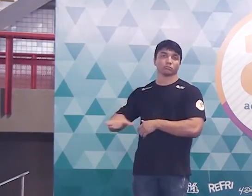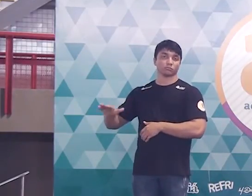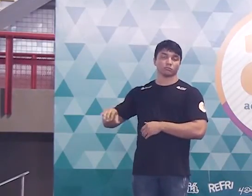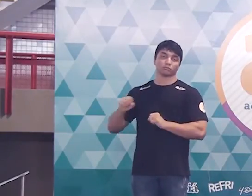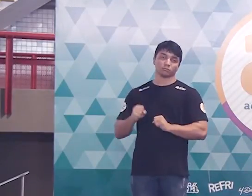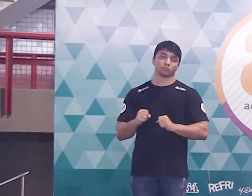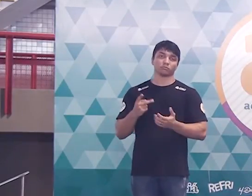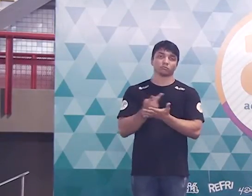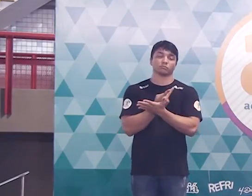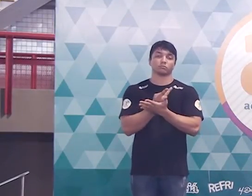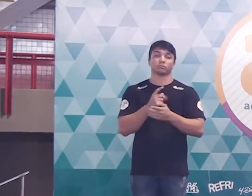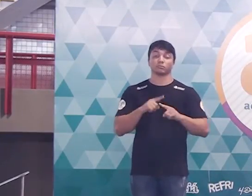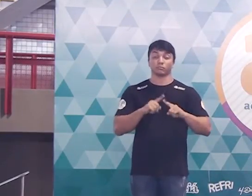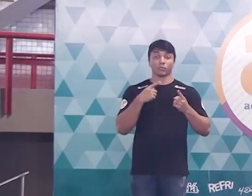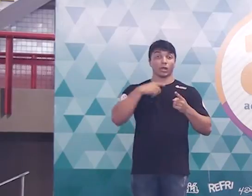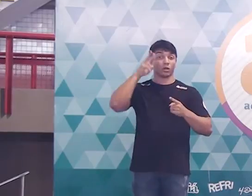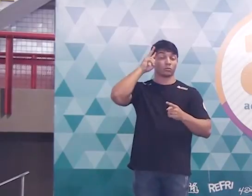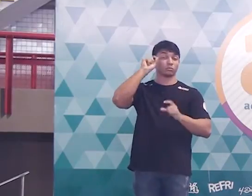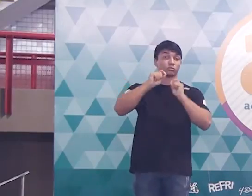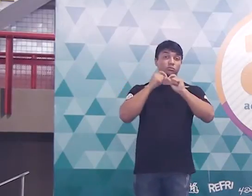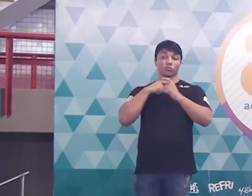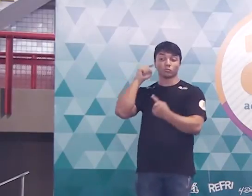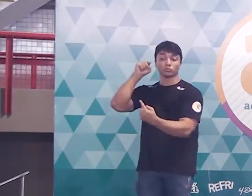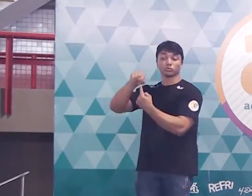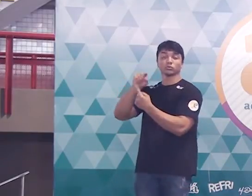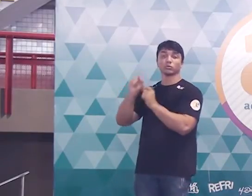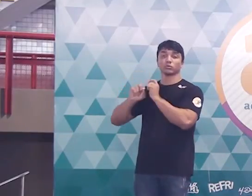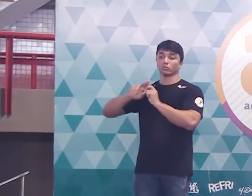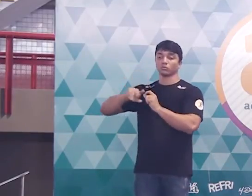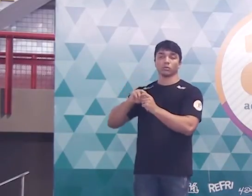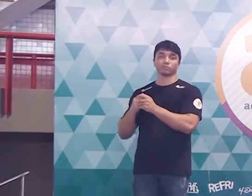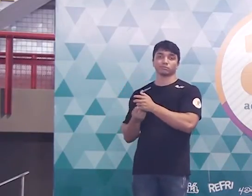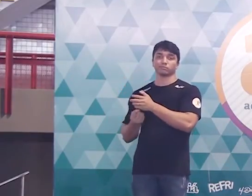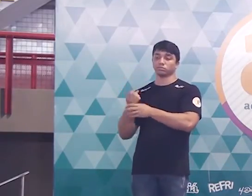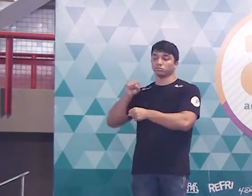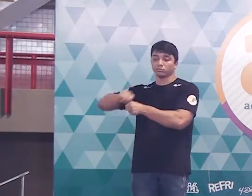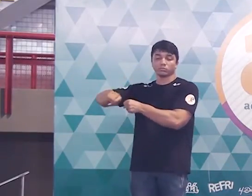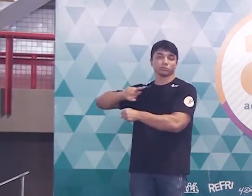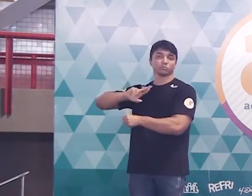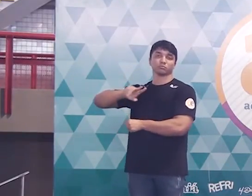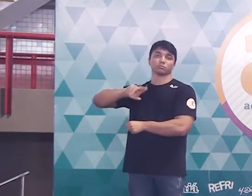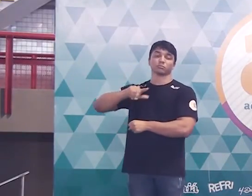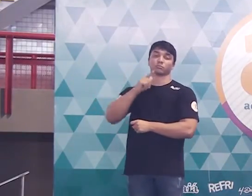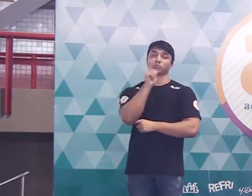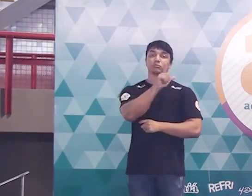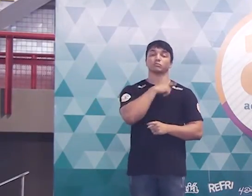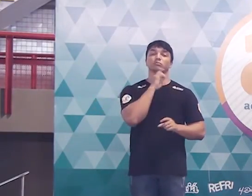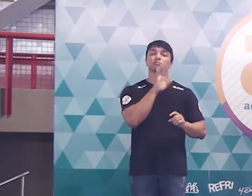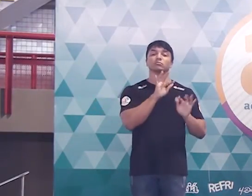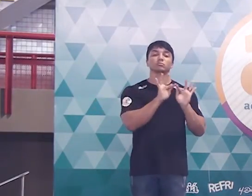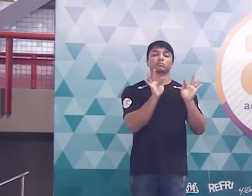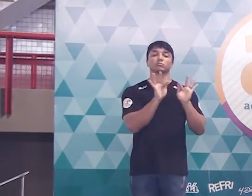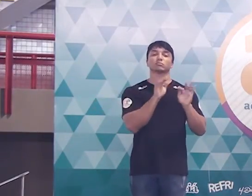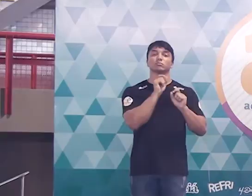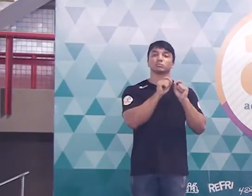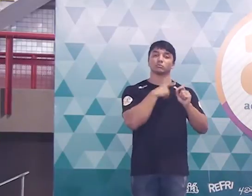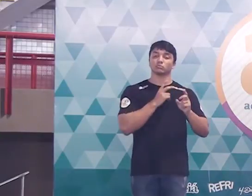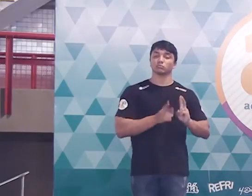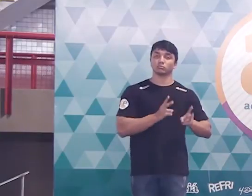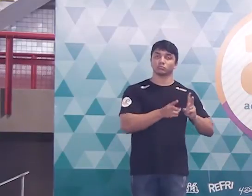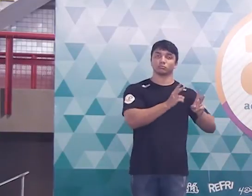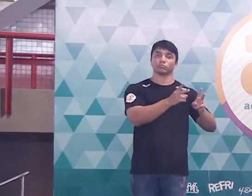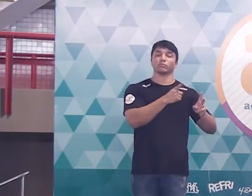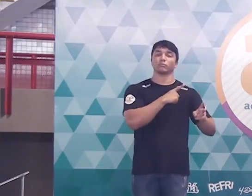a óbito. Mas lembre-se que o objetivo do parasita não era esse. Não era esse. Era simplesmente se